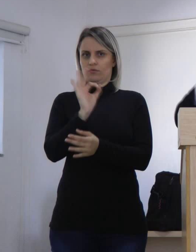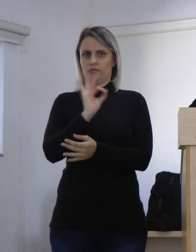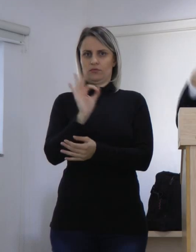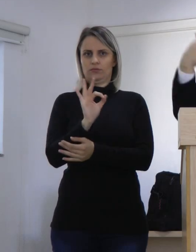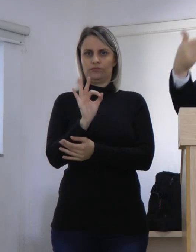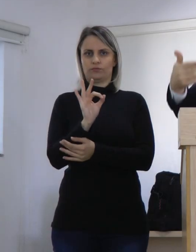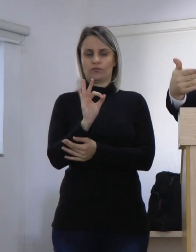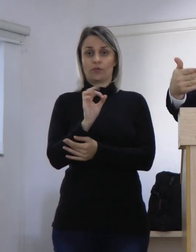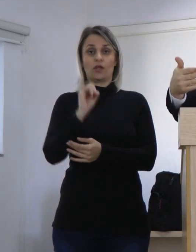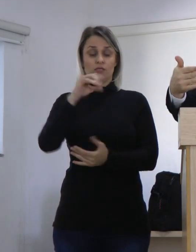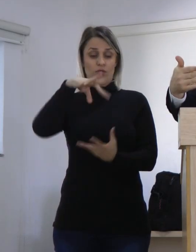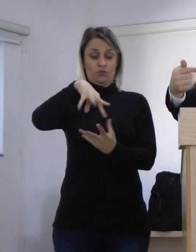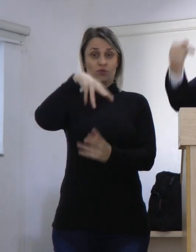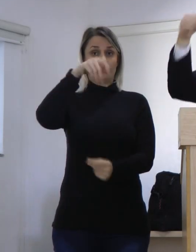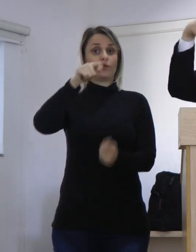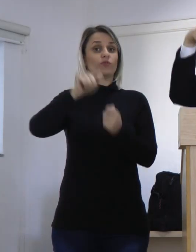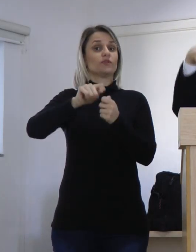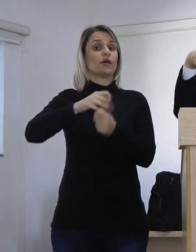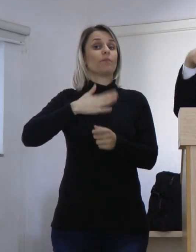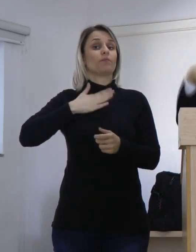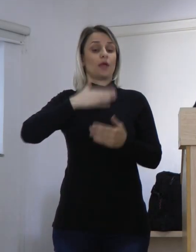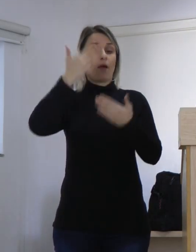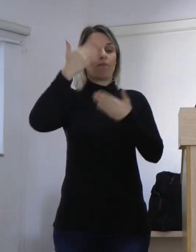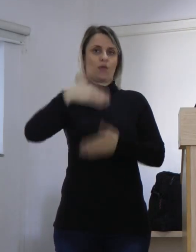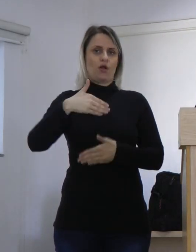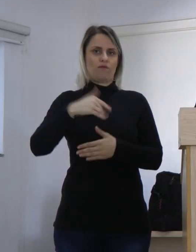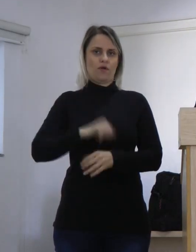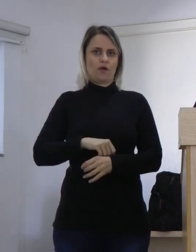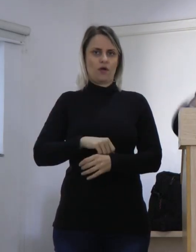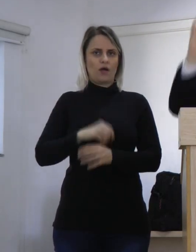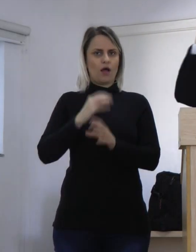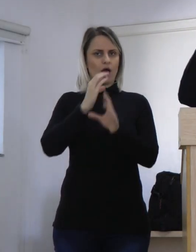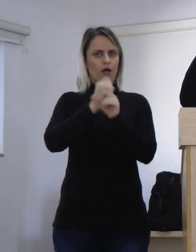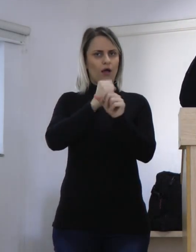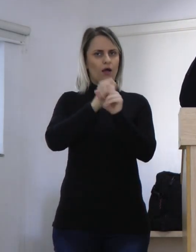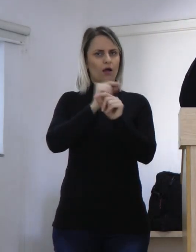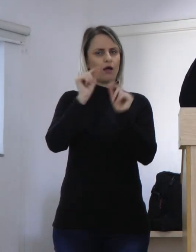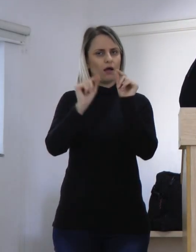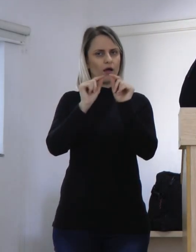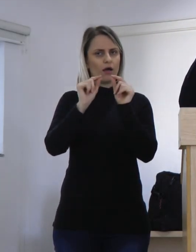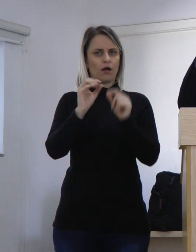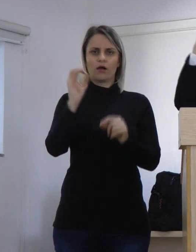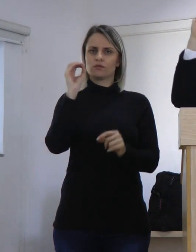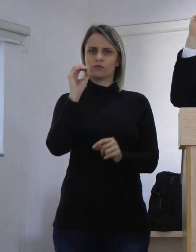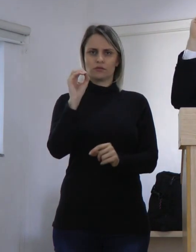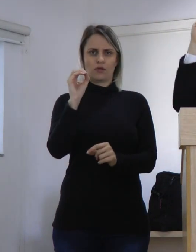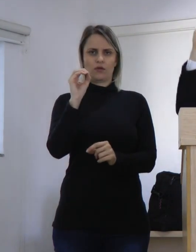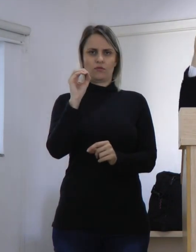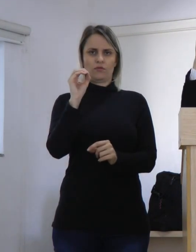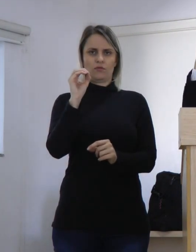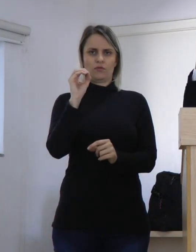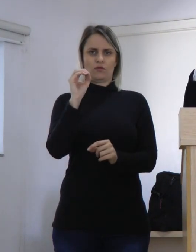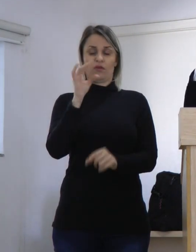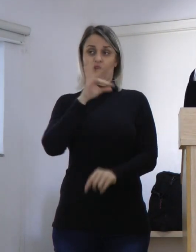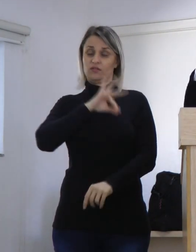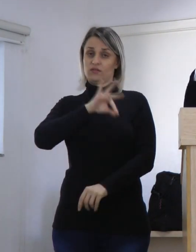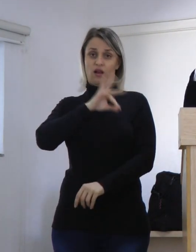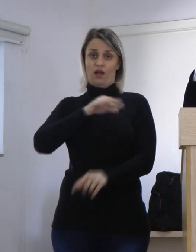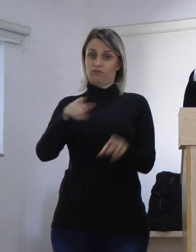Se o Espírito fizer a minha prova, qual vai ser a minha nota? 0. E o salário,